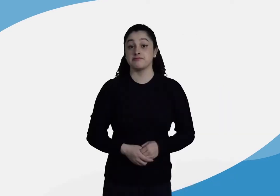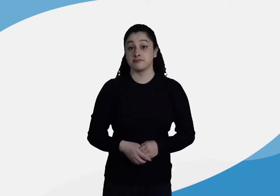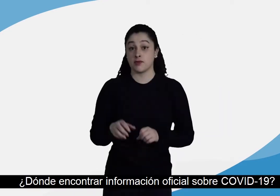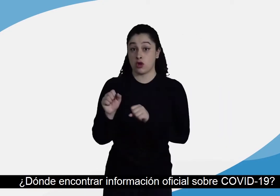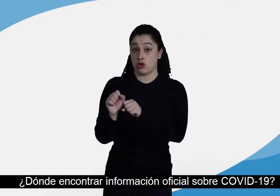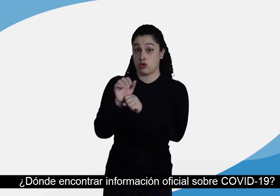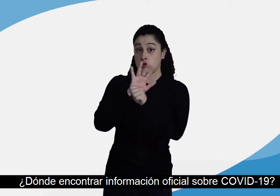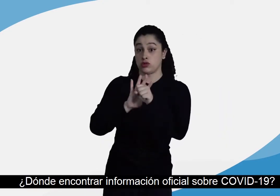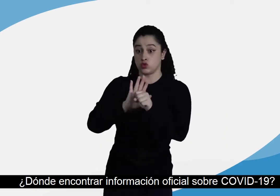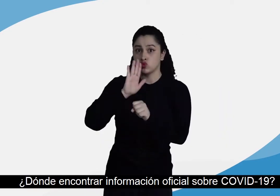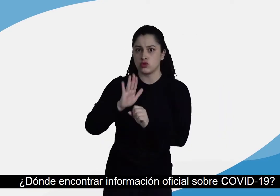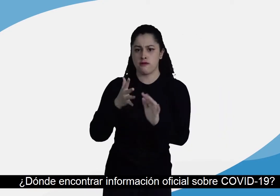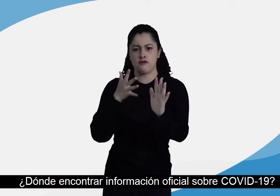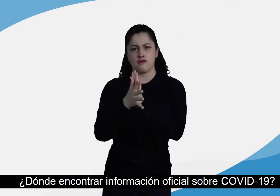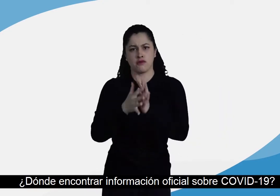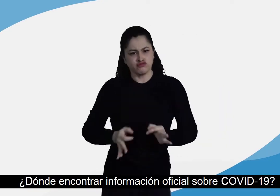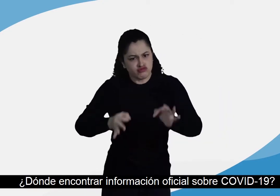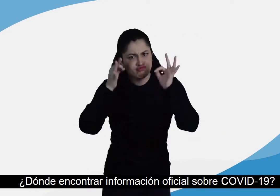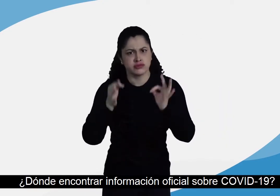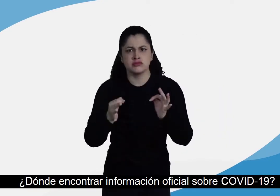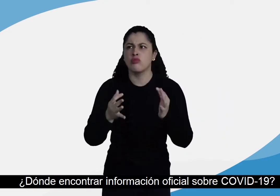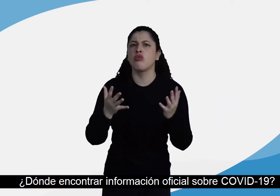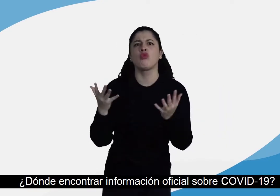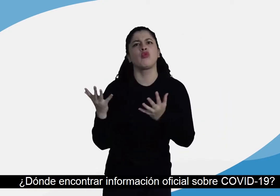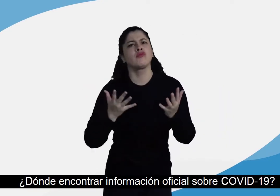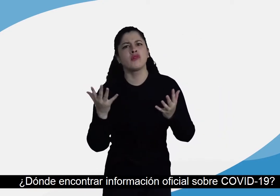¿Dónde encontrar información oficial sobre COVID-19?